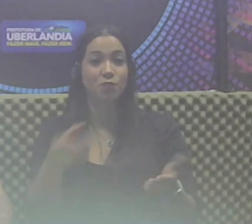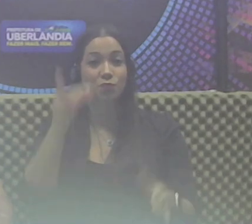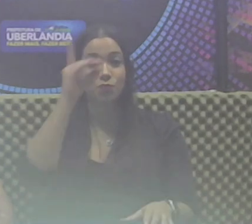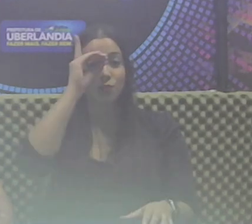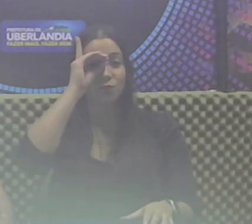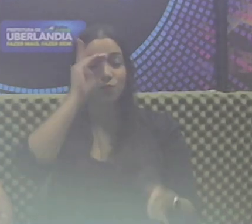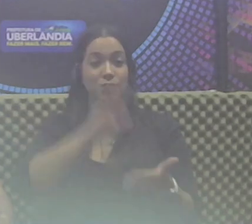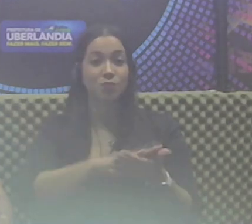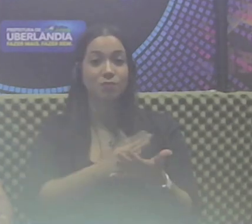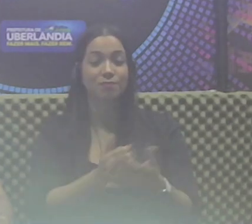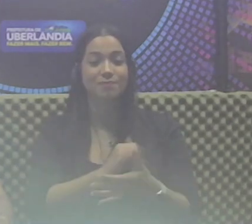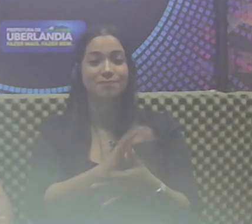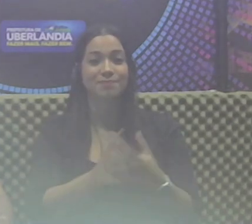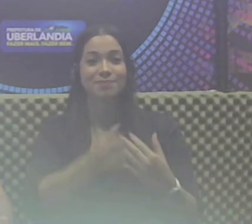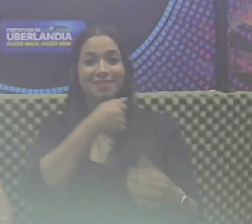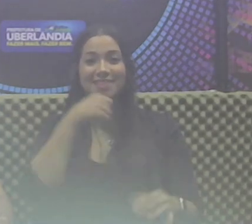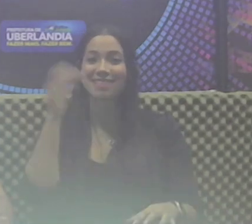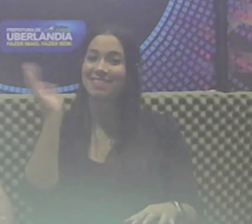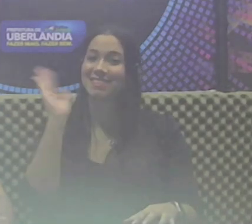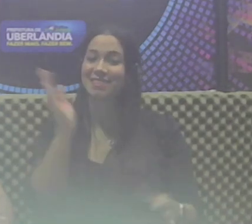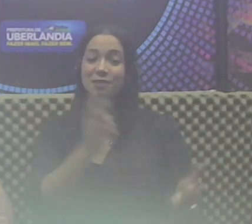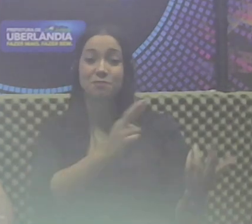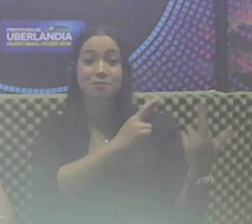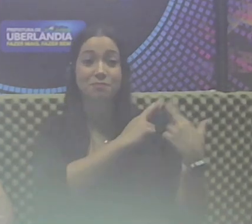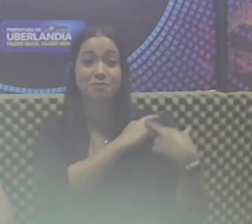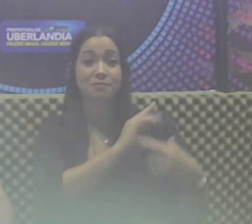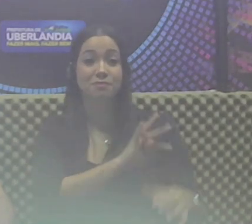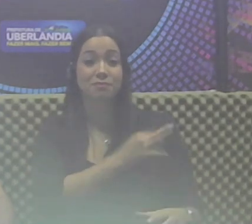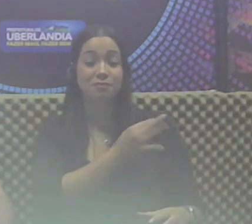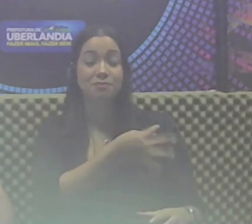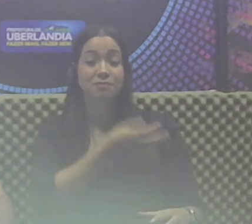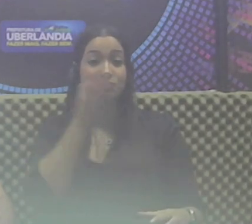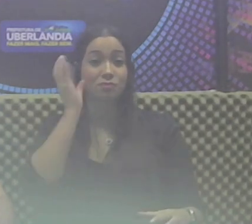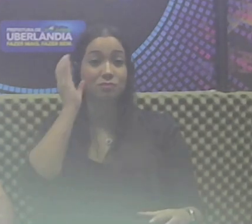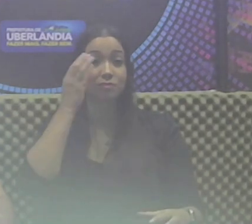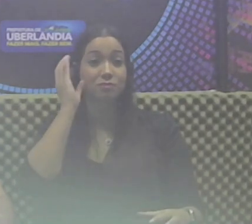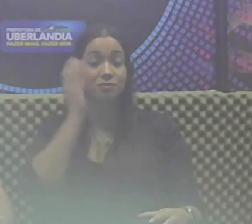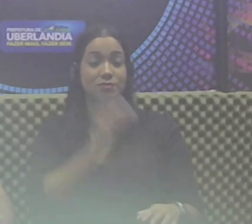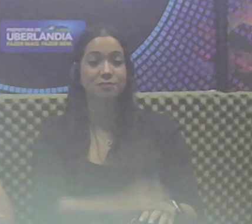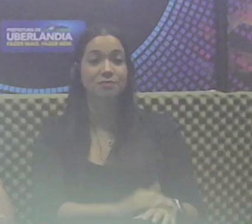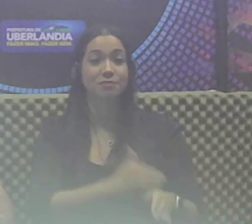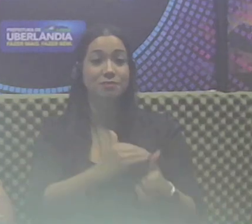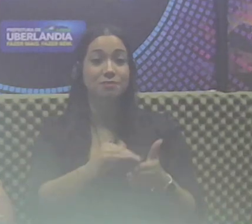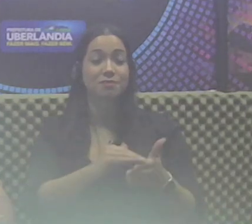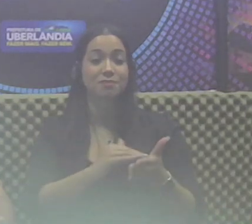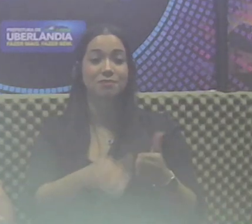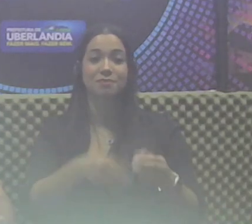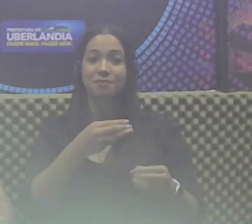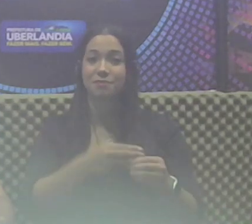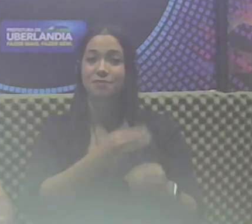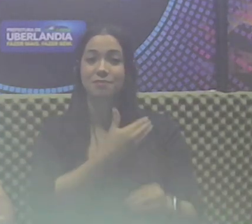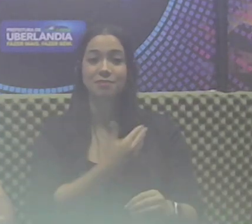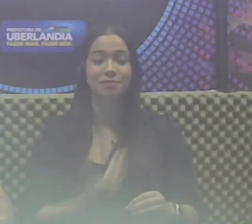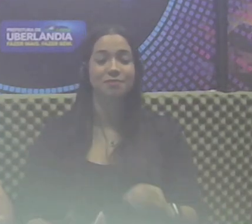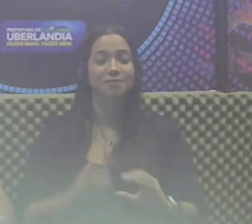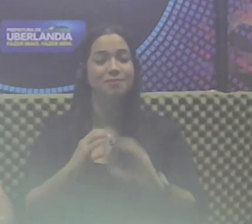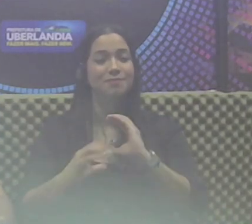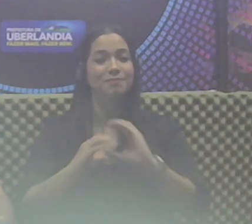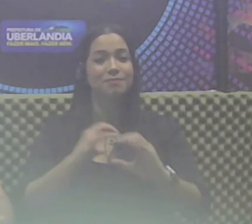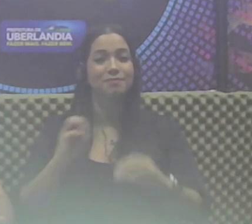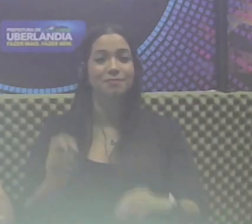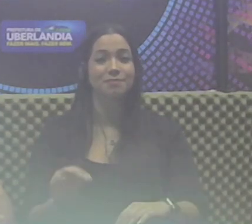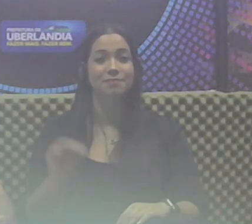Daniela Aires. Tradução em Libras, Amanda Valentim. Responsável técnico, Cristiano Silva. Secretário Municipal de Governo